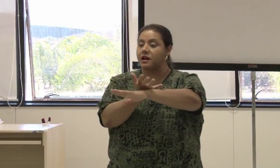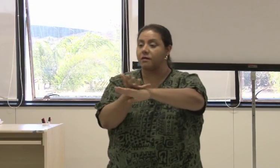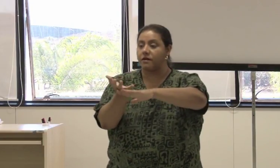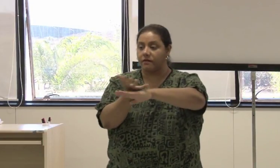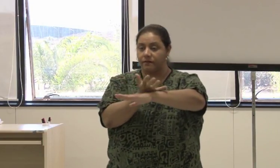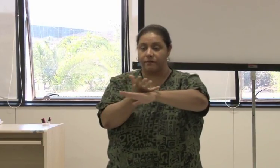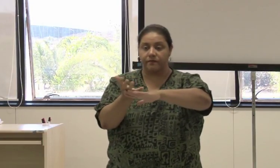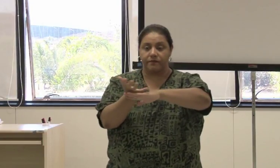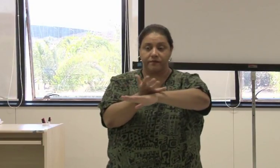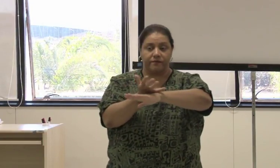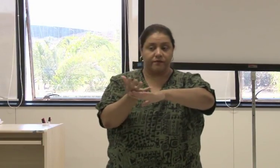grama.